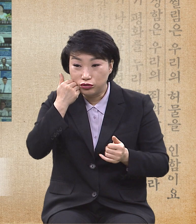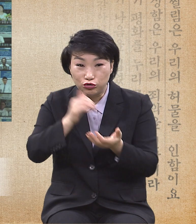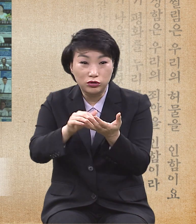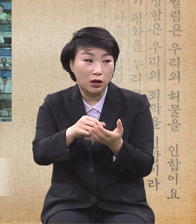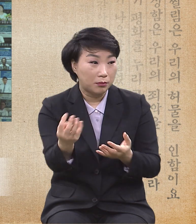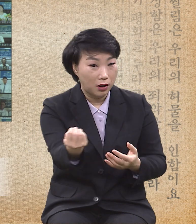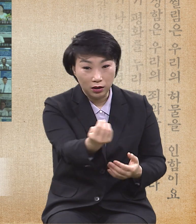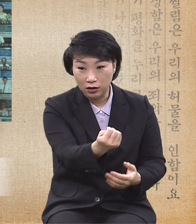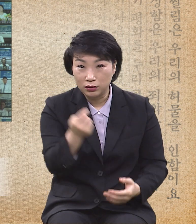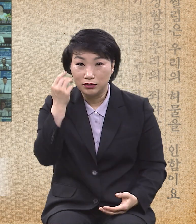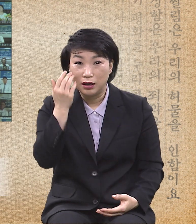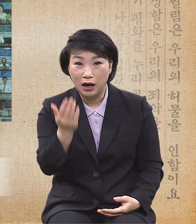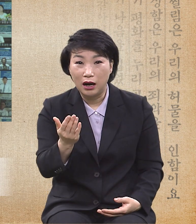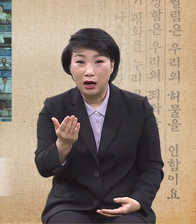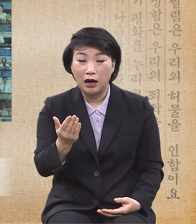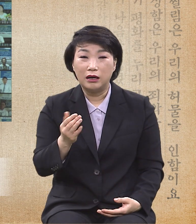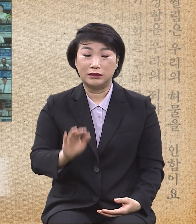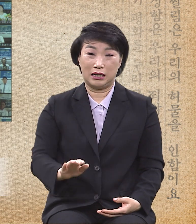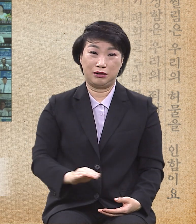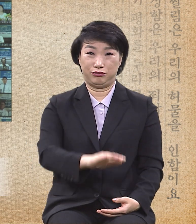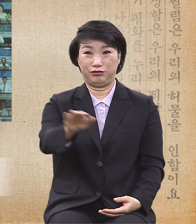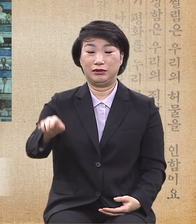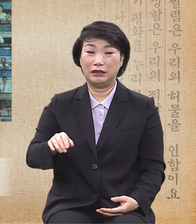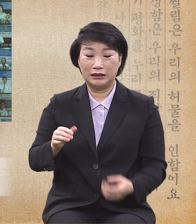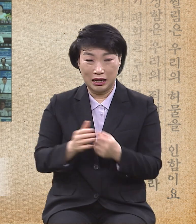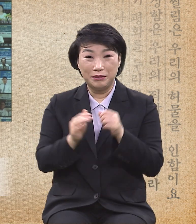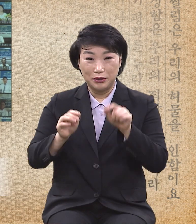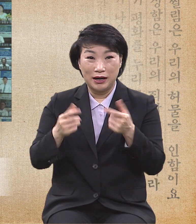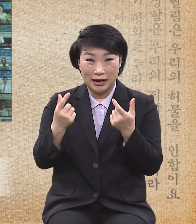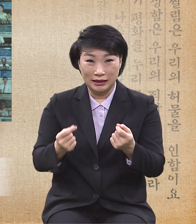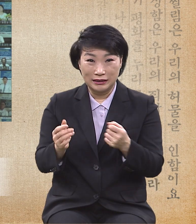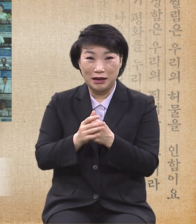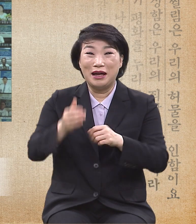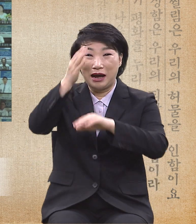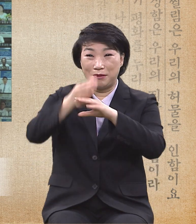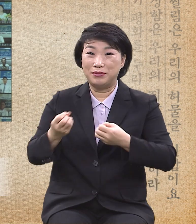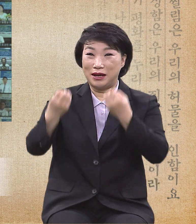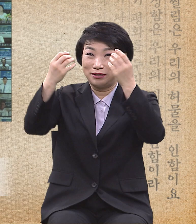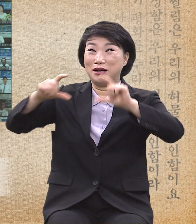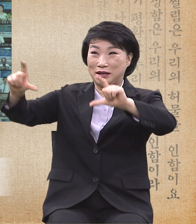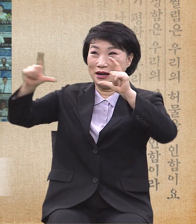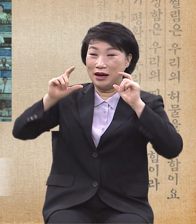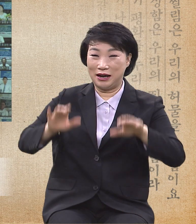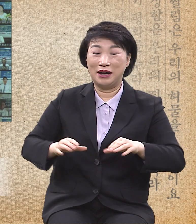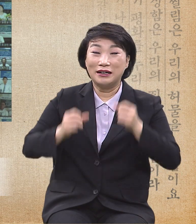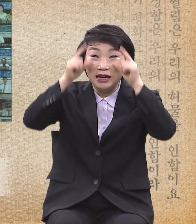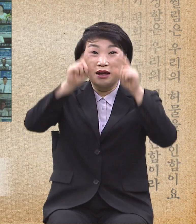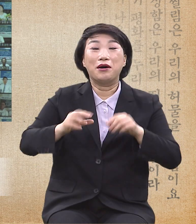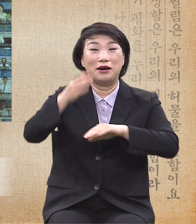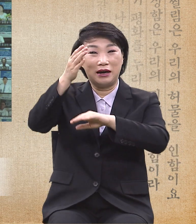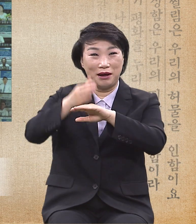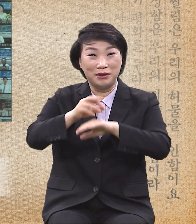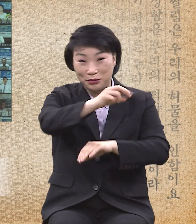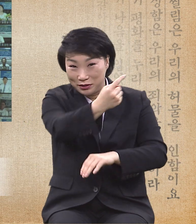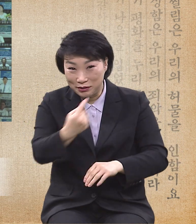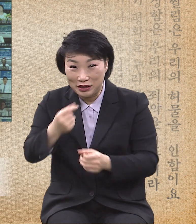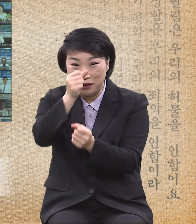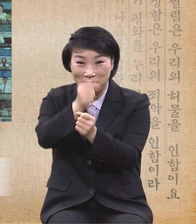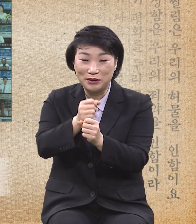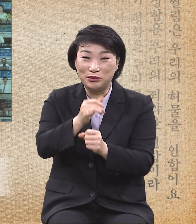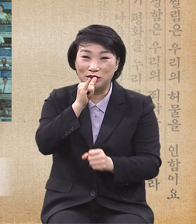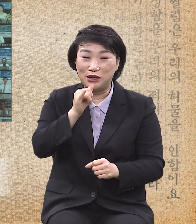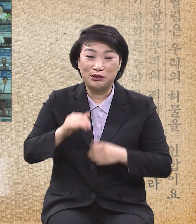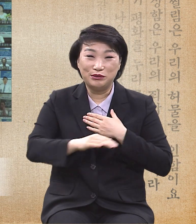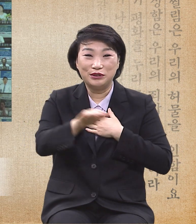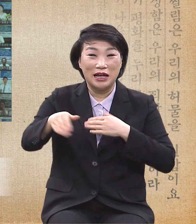있느냐. 그렇기 때문에 감사절을 만들어서 깨우고 감사로 돌아오게 하는 것은